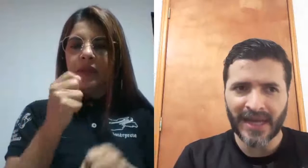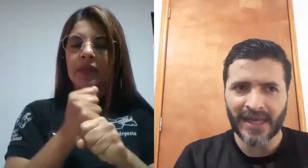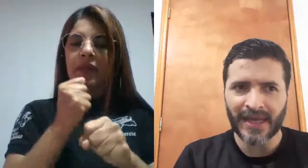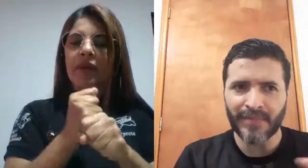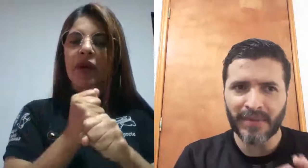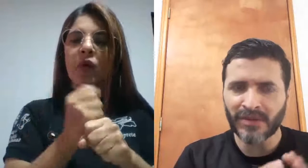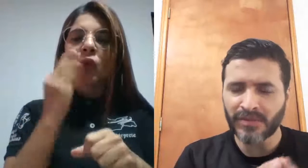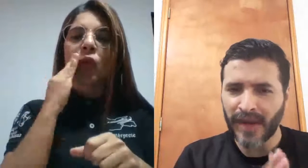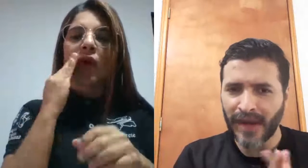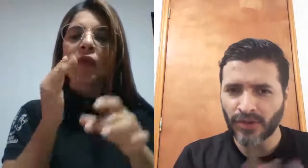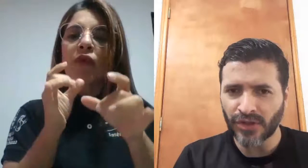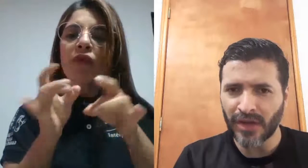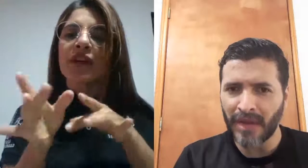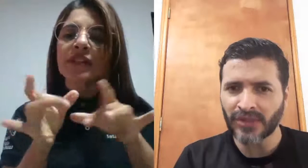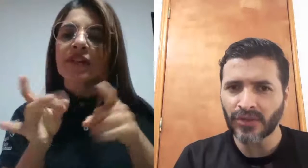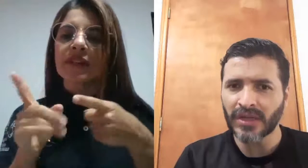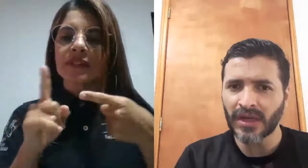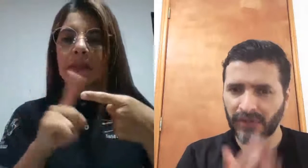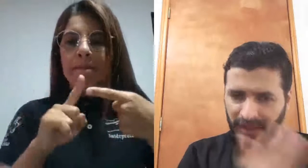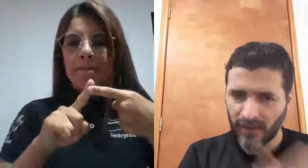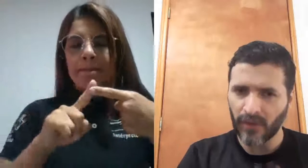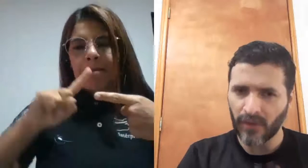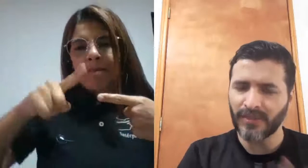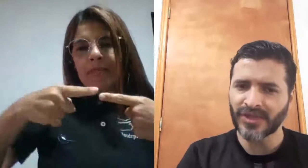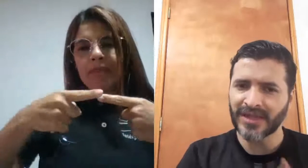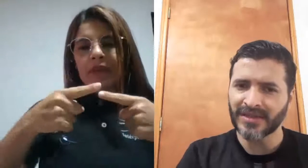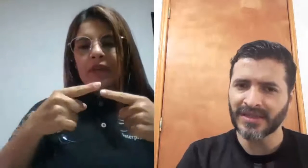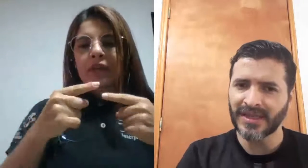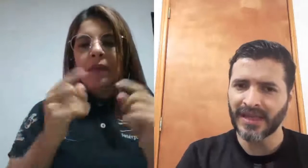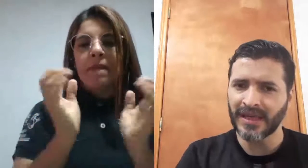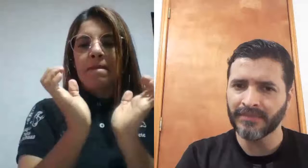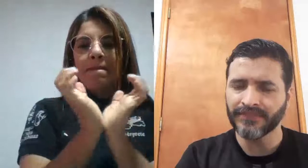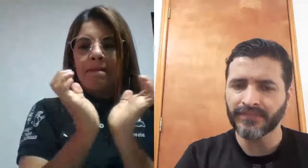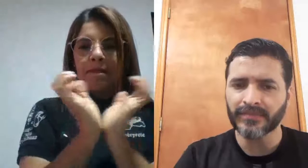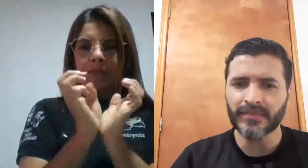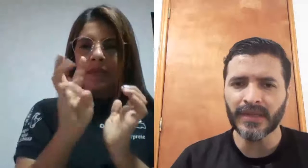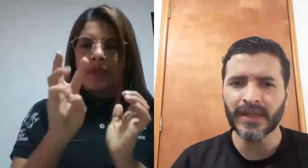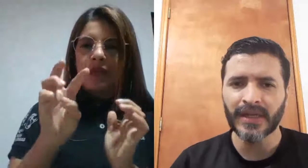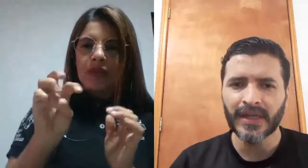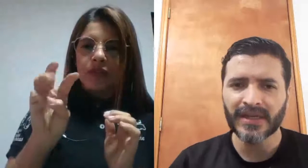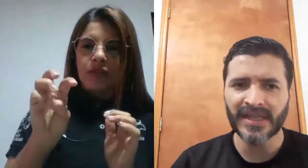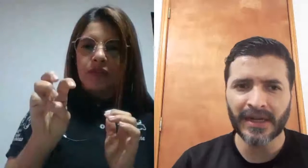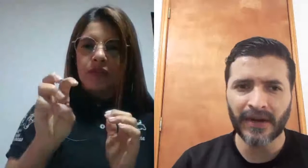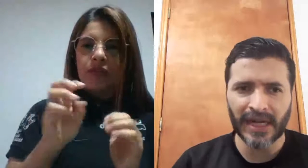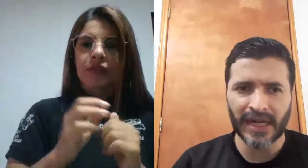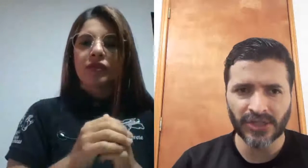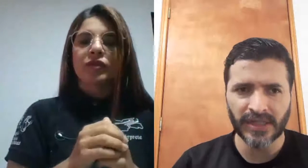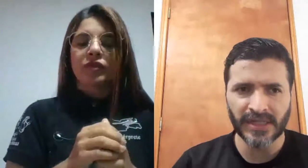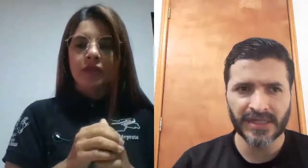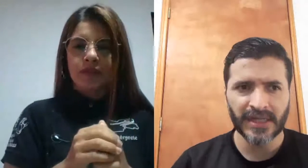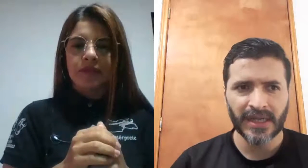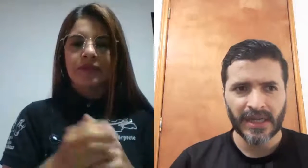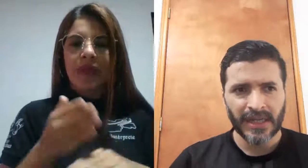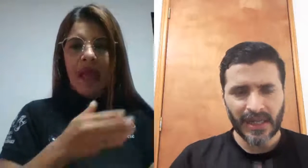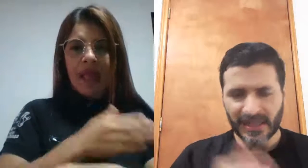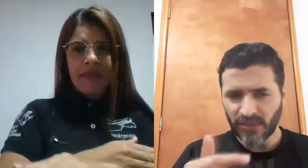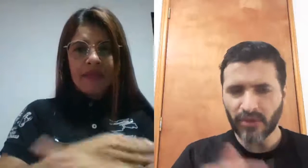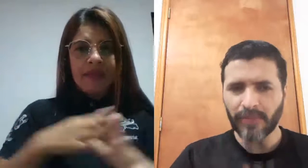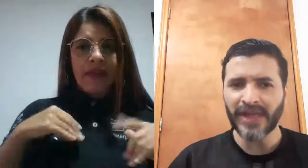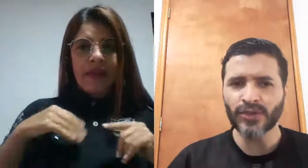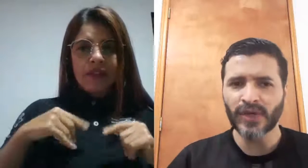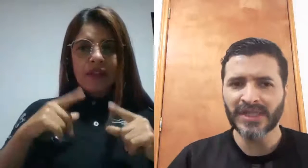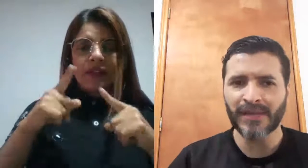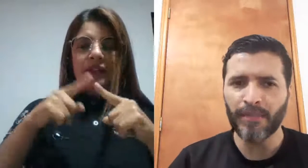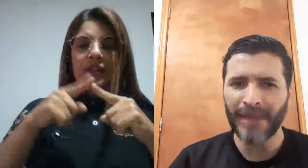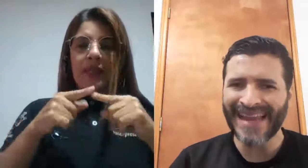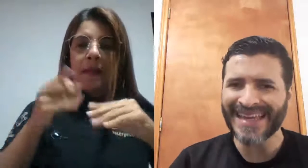va a aparecer ahí. El primero es para el 8 de mayo, que fue el que colocamos antes de salir a vacaciones. El